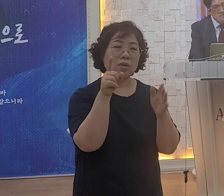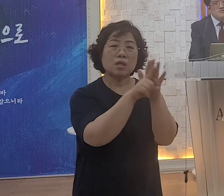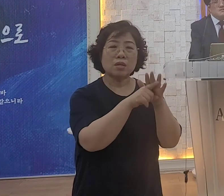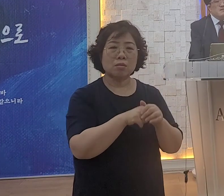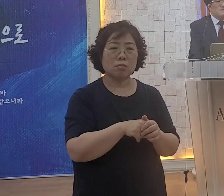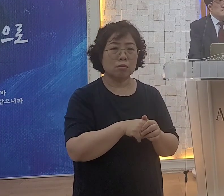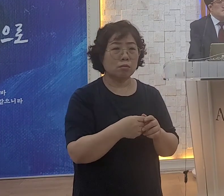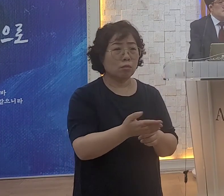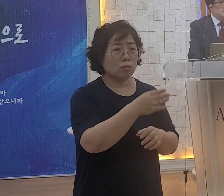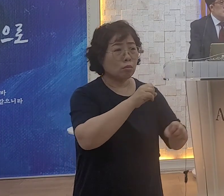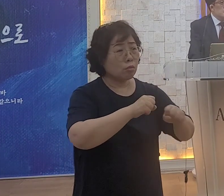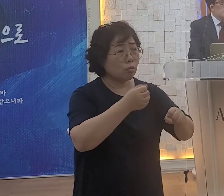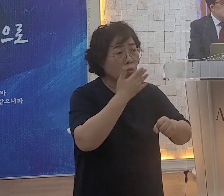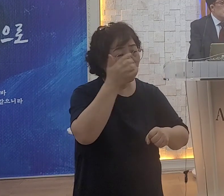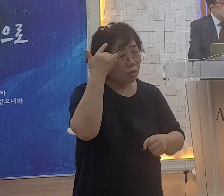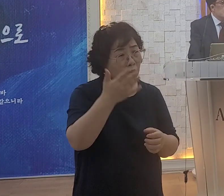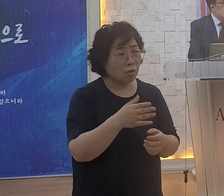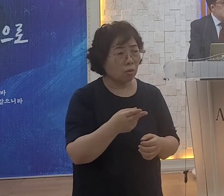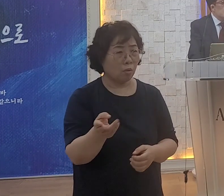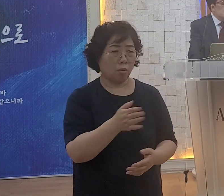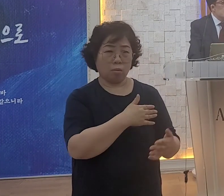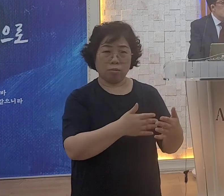뭐 할 수 있는데?